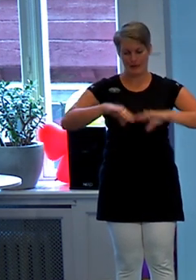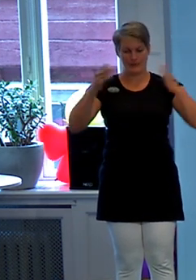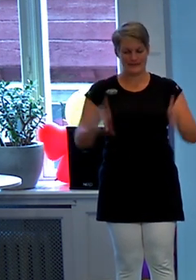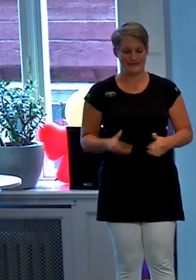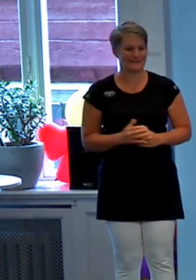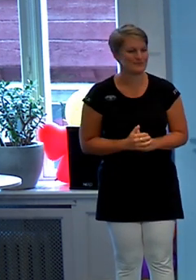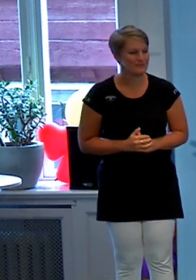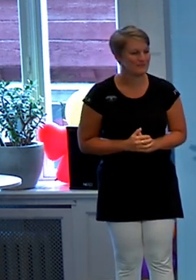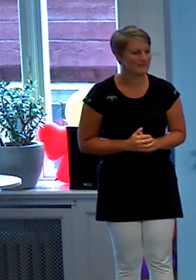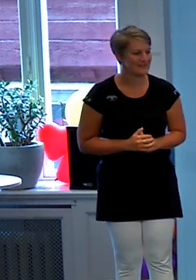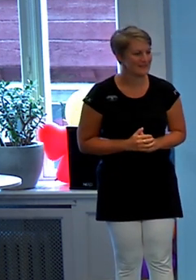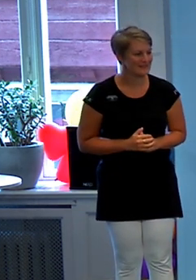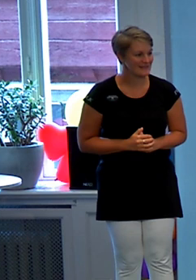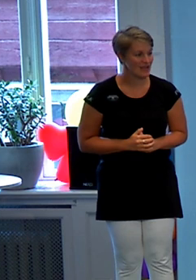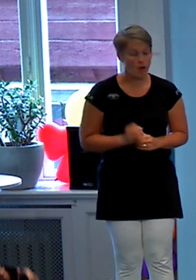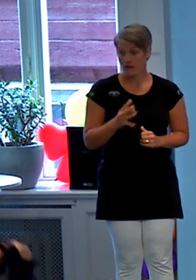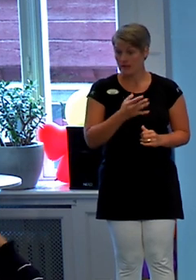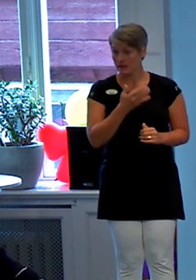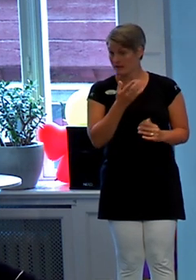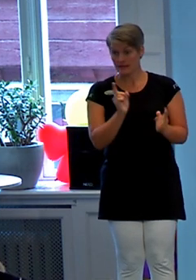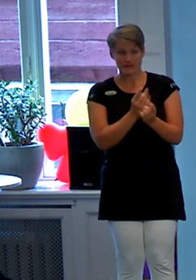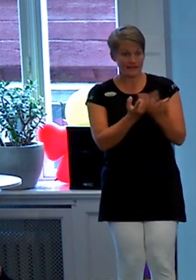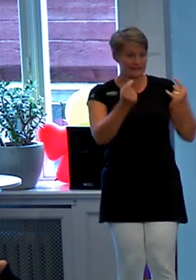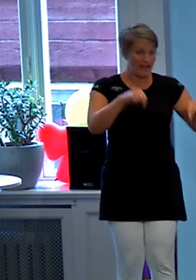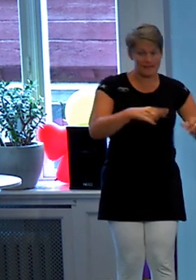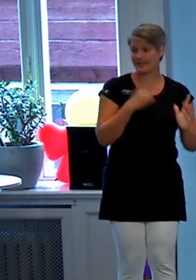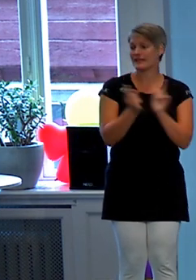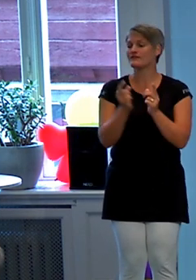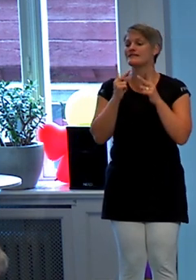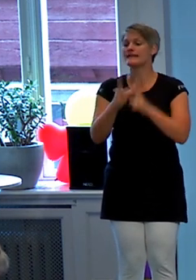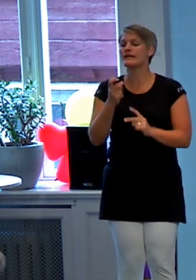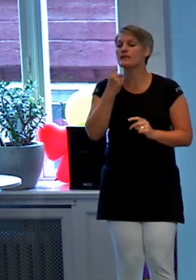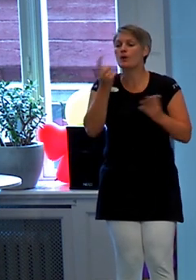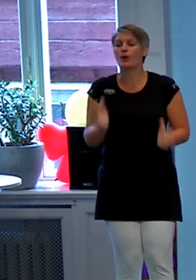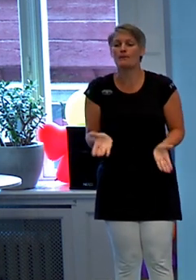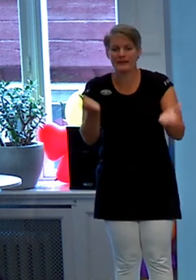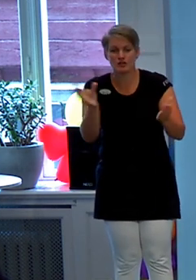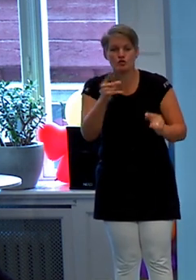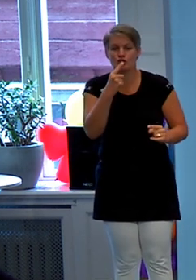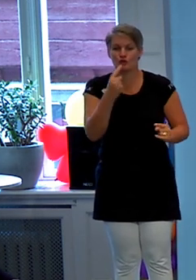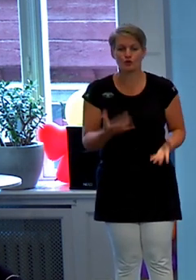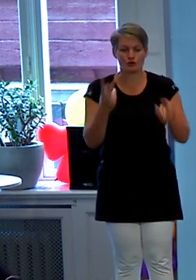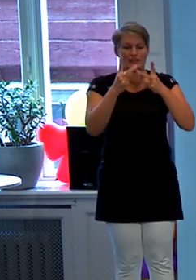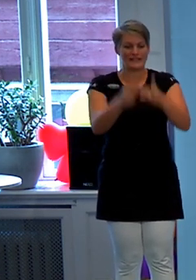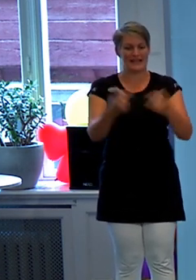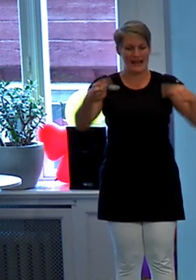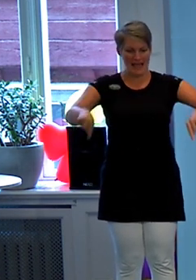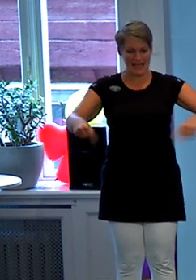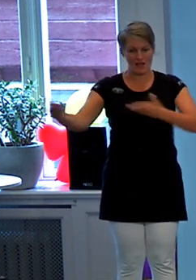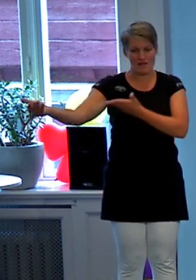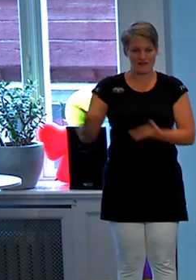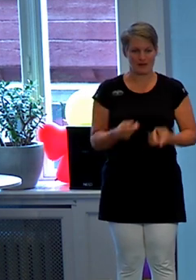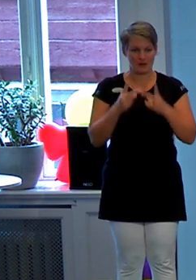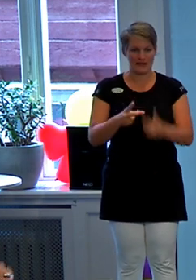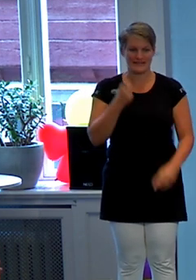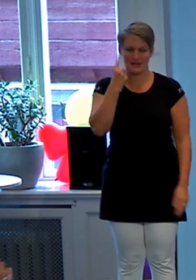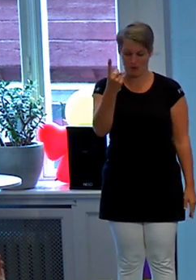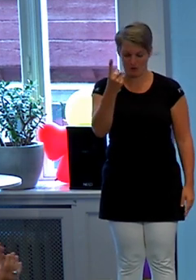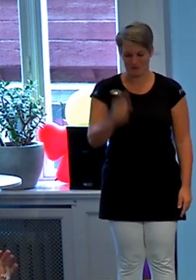Öresundshuset. Om vi inte ses här under dagen så ses vi imorgon bitti. Då är det morgon med igen. Välkomna då. Tack.